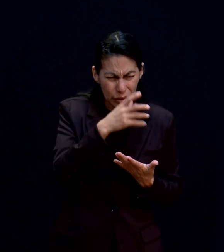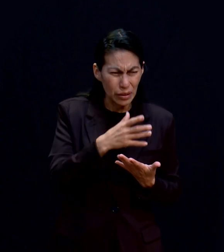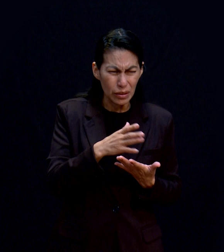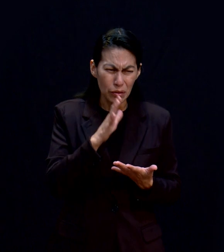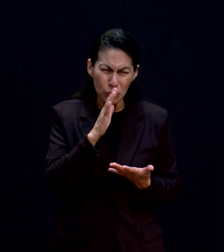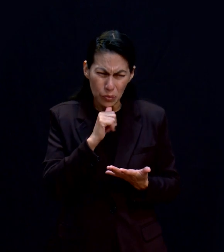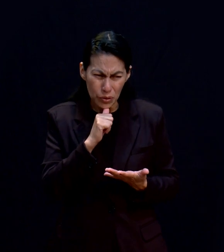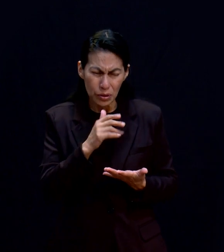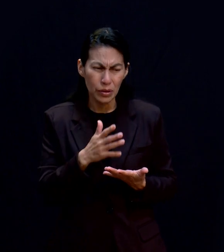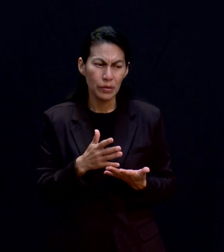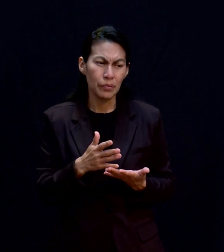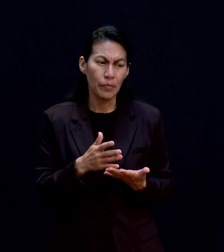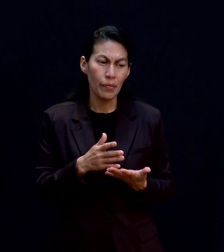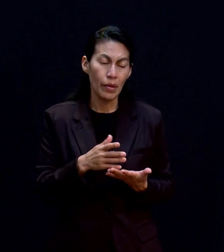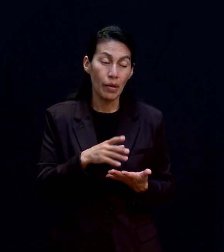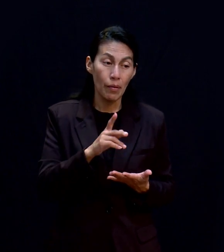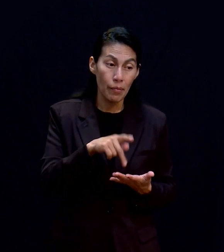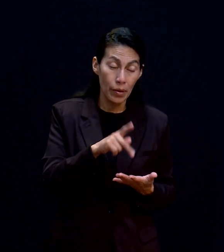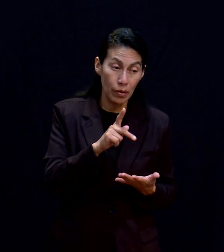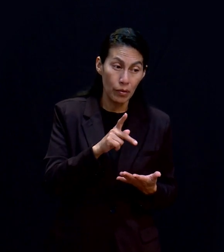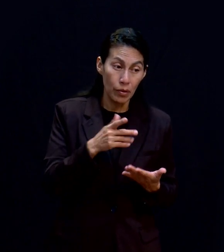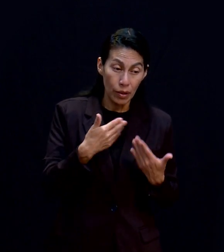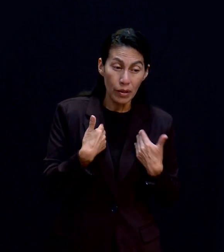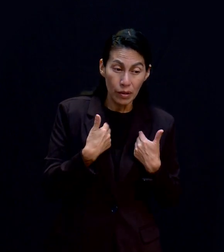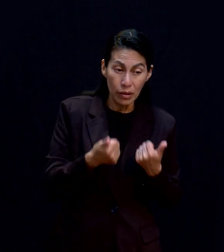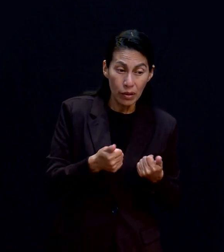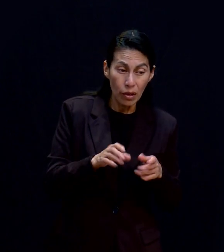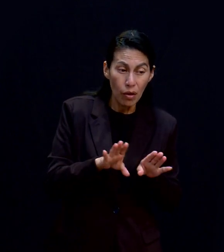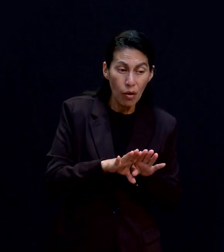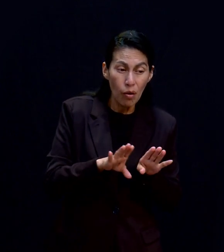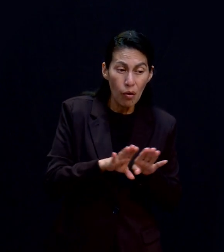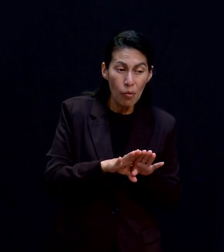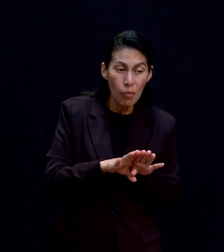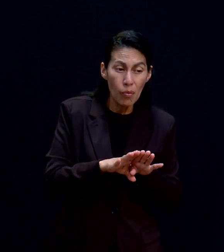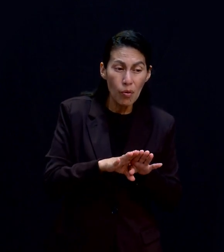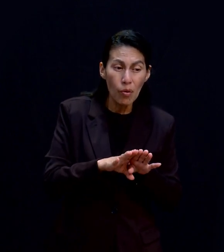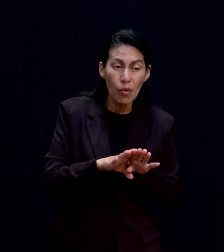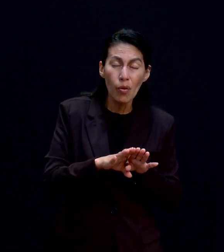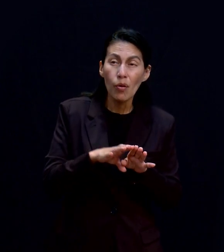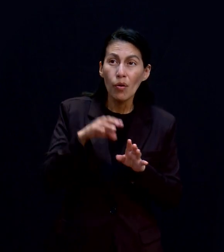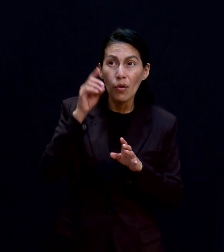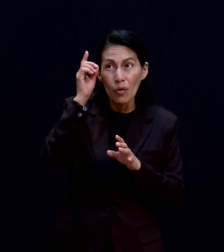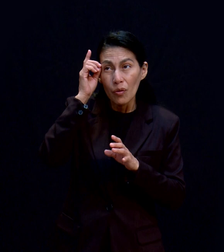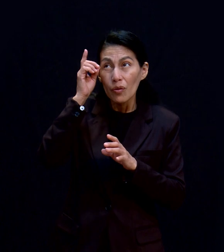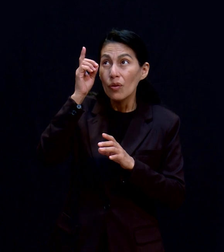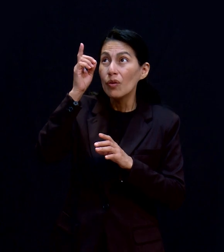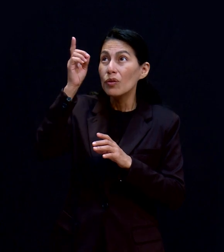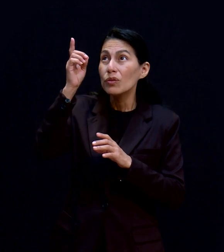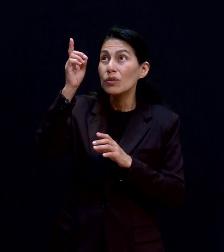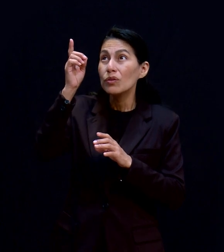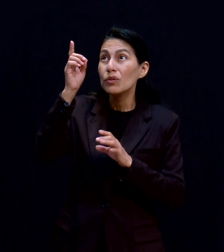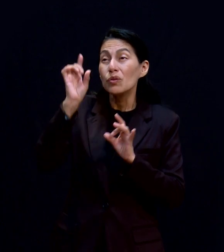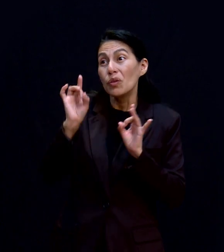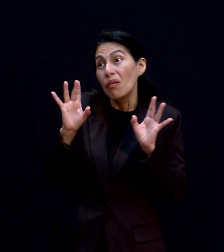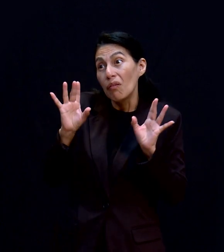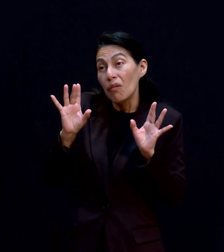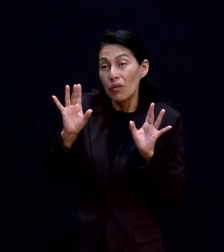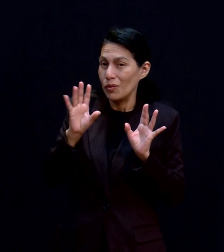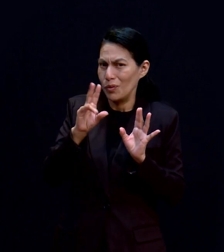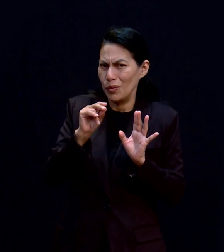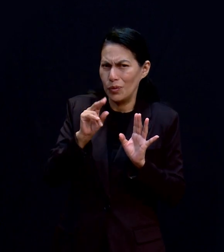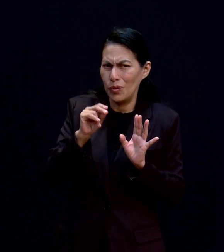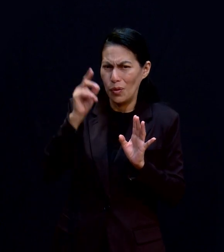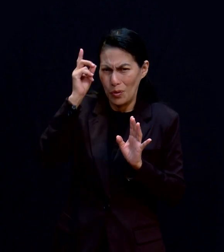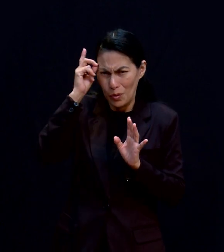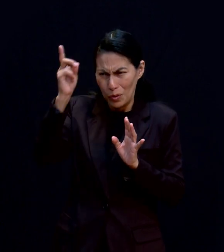persona logra darse cuenta de que hay una correspondencia con dios y que no fue